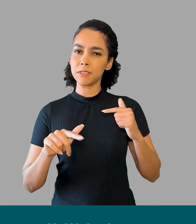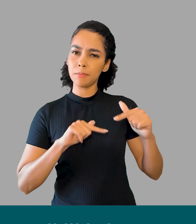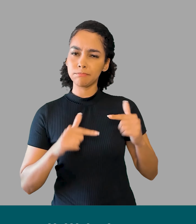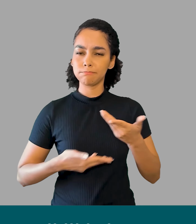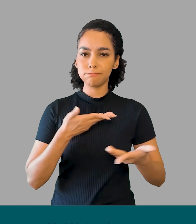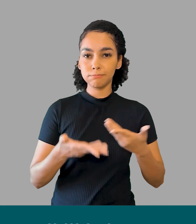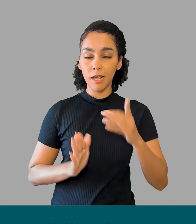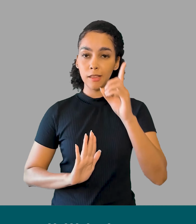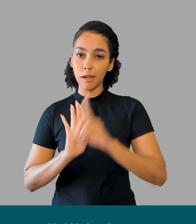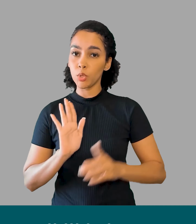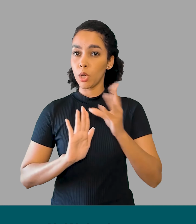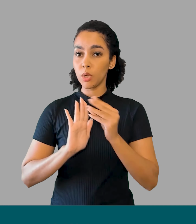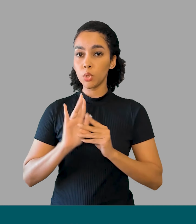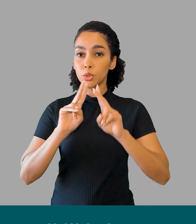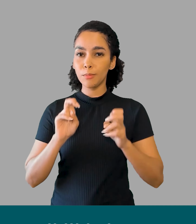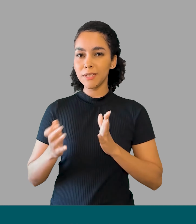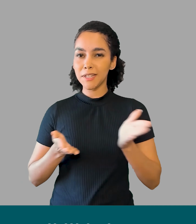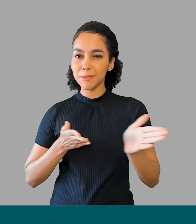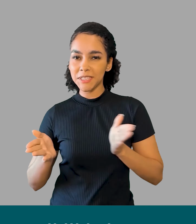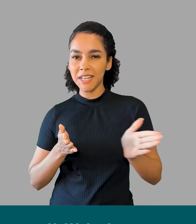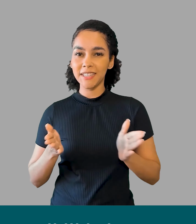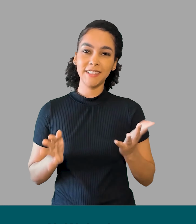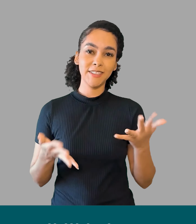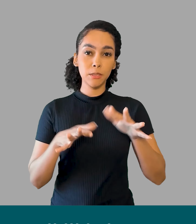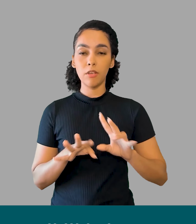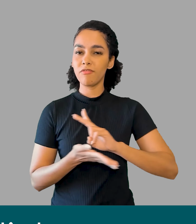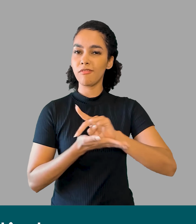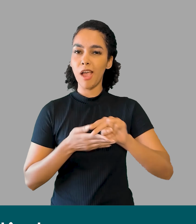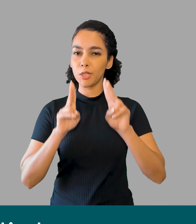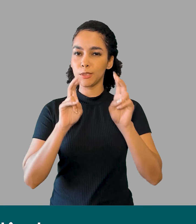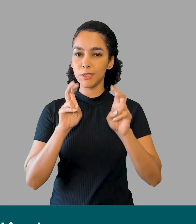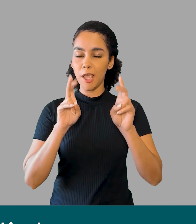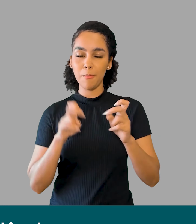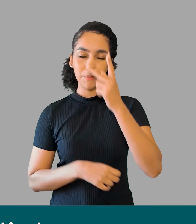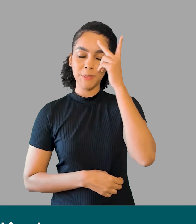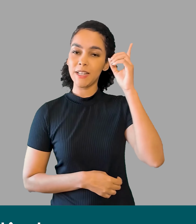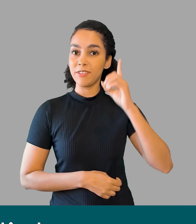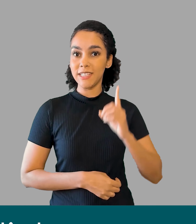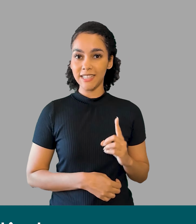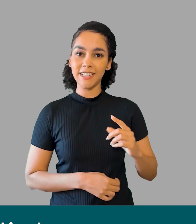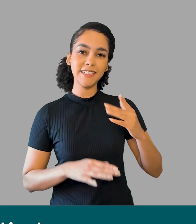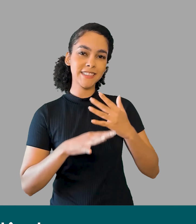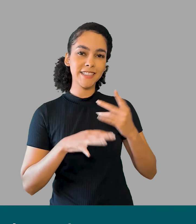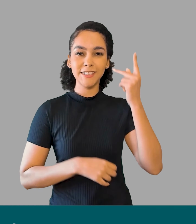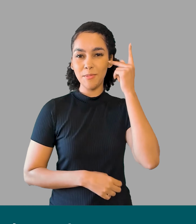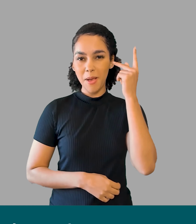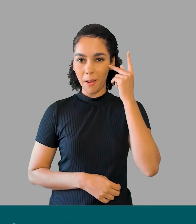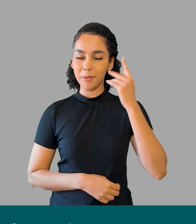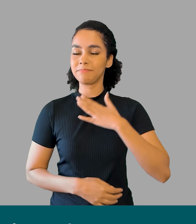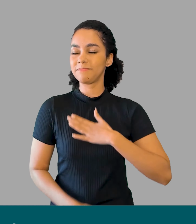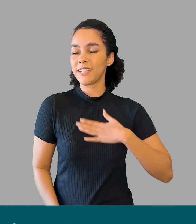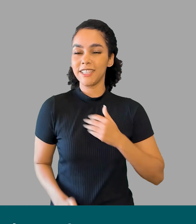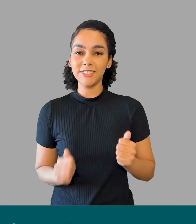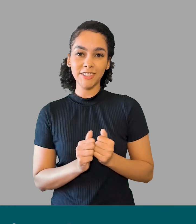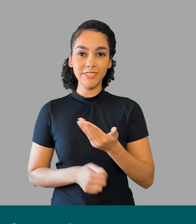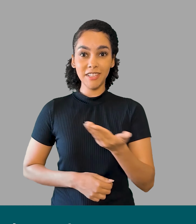direitos e conteúdos sobre acessibilidade, inclusão e demais assuntos relacionados à pessoa com deficiência na cidade de São Paulo. Será um prazer